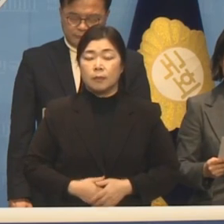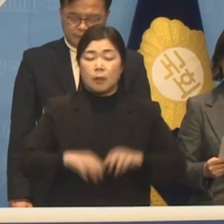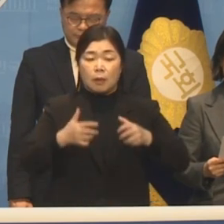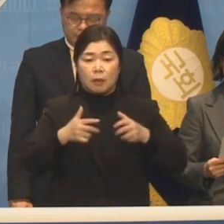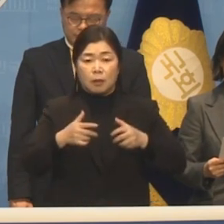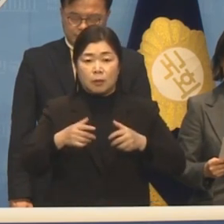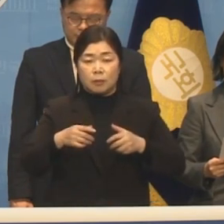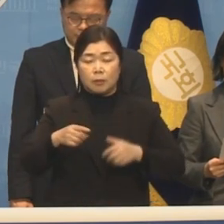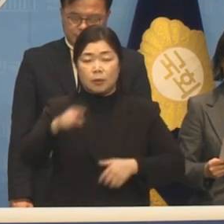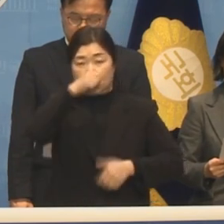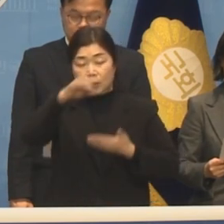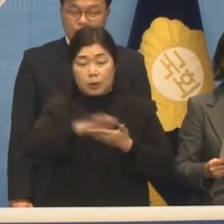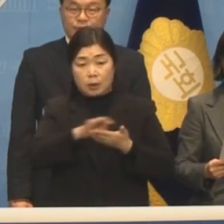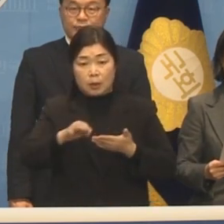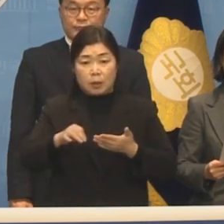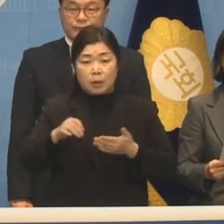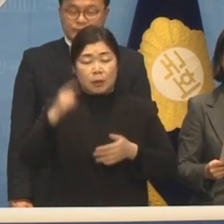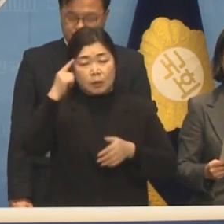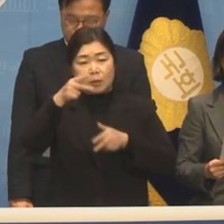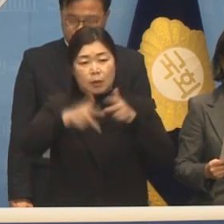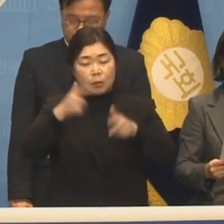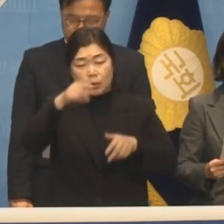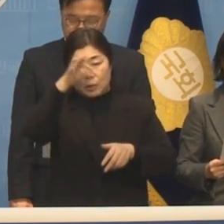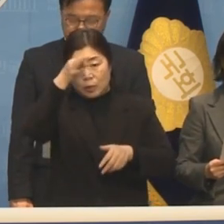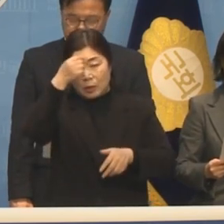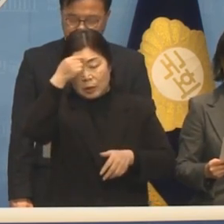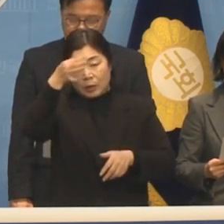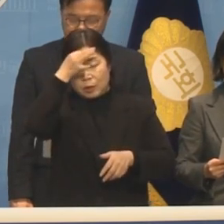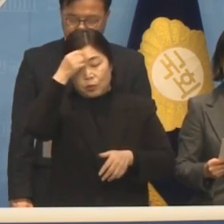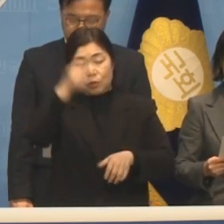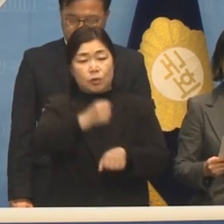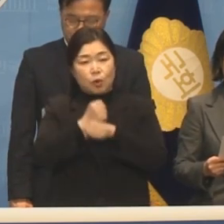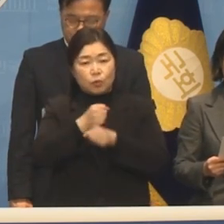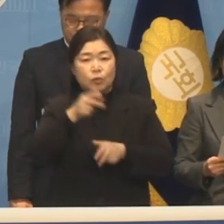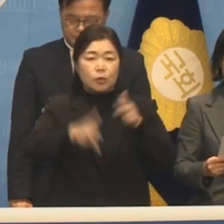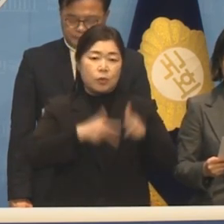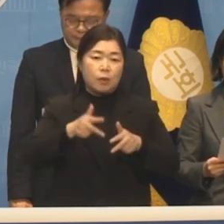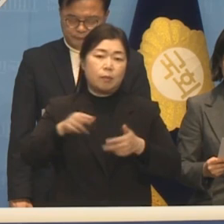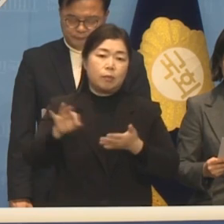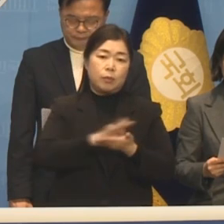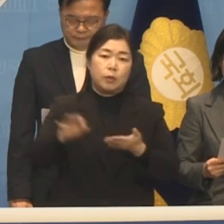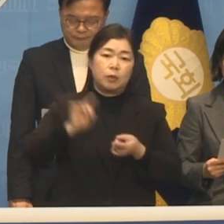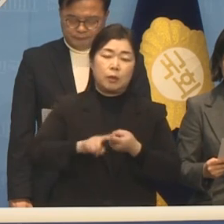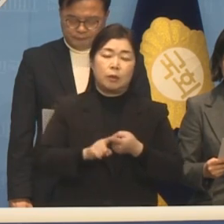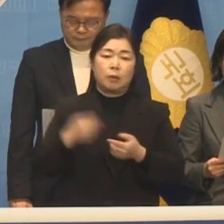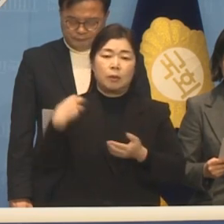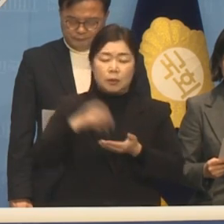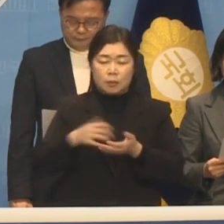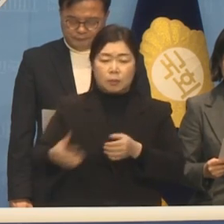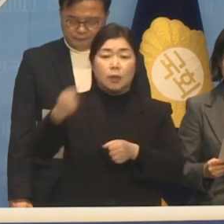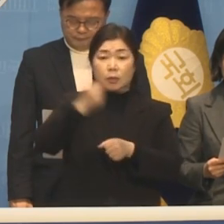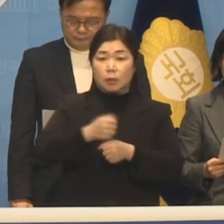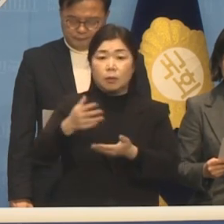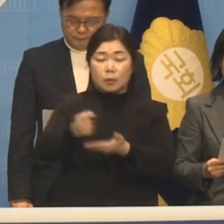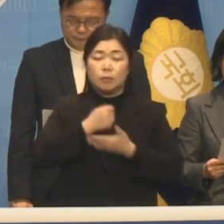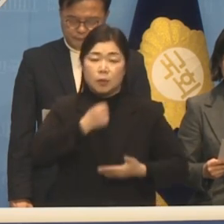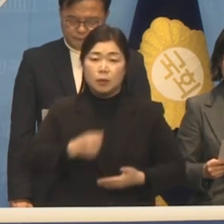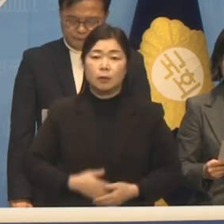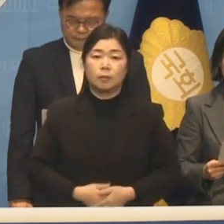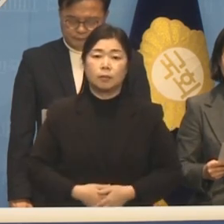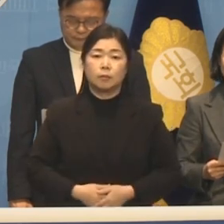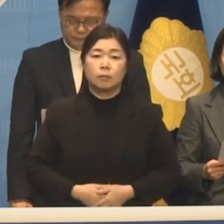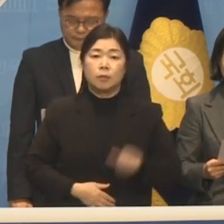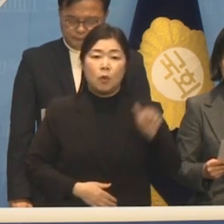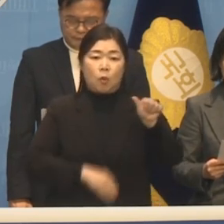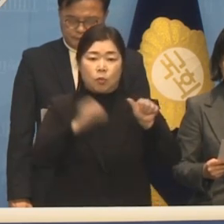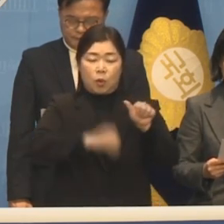예산을 복원시키기 위해 국회에서 윤석열 정부에 맞서 싸워나갈 것입니다. 국가 R&D 예산 5% 흡제화 등